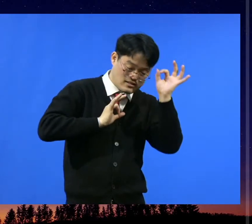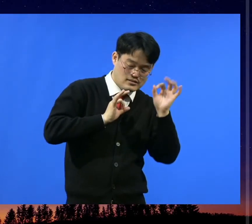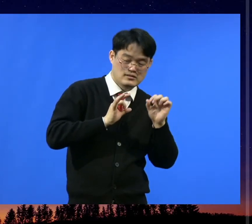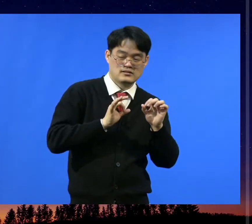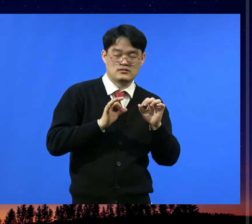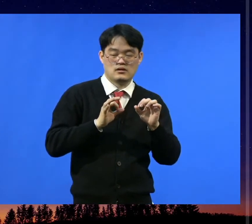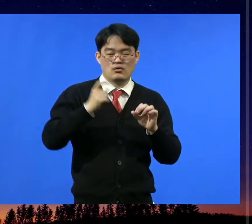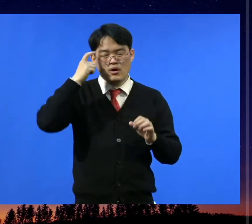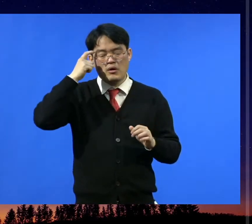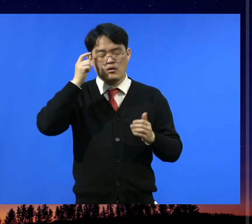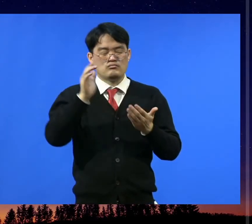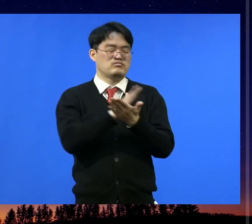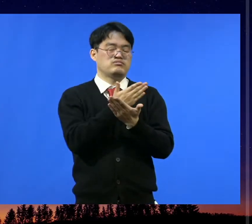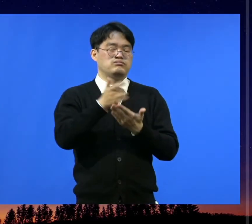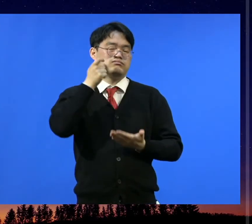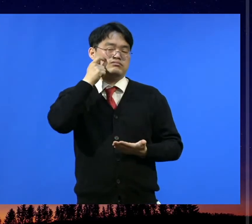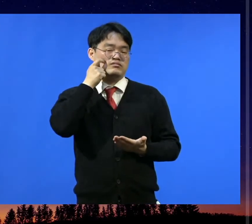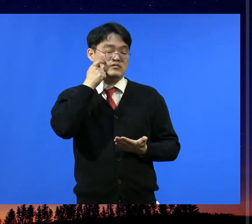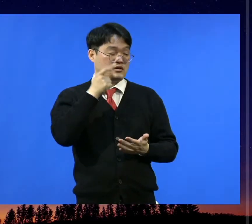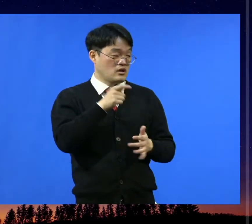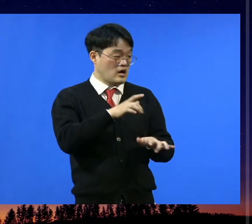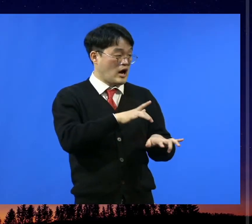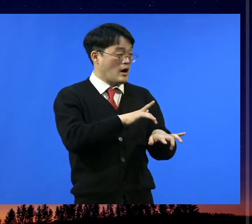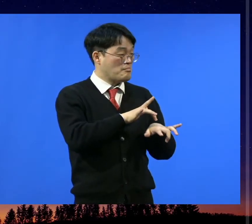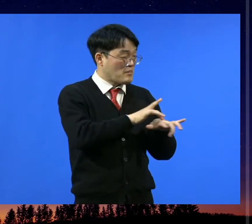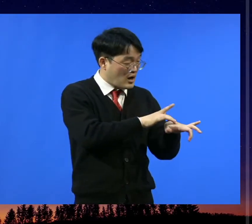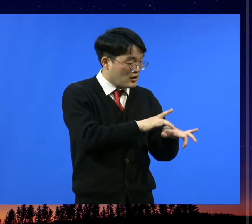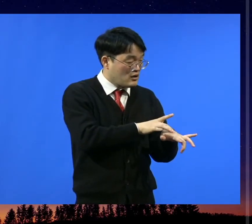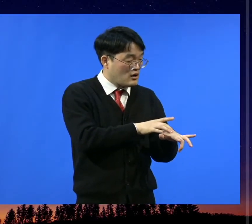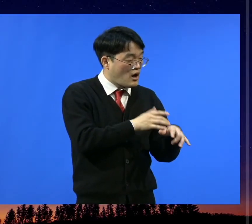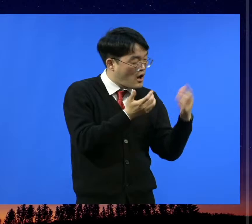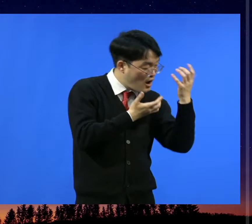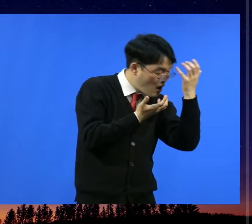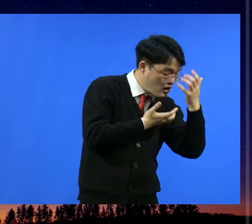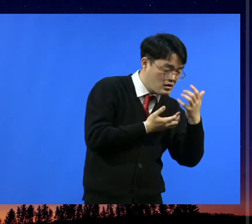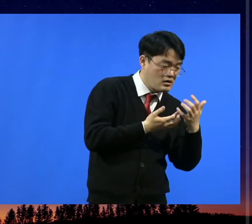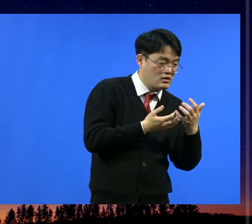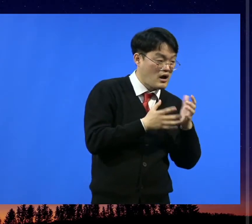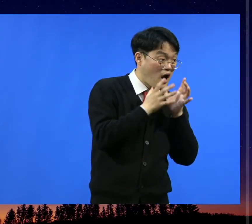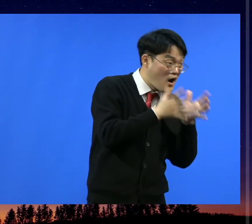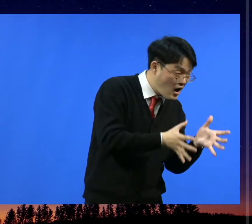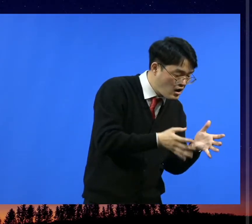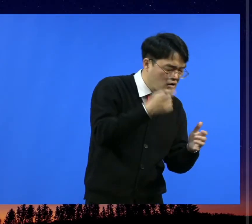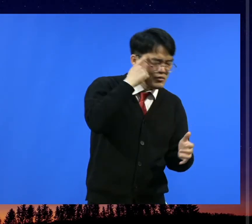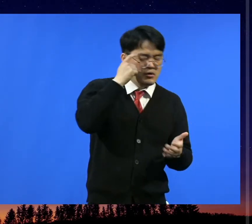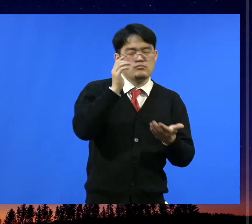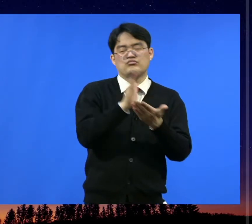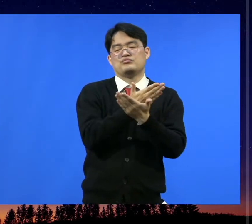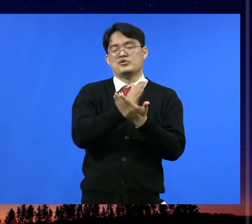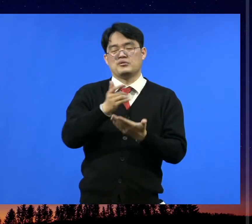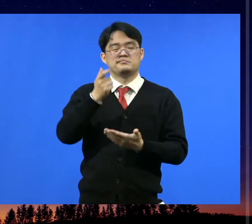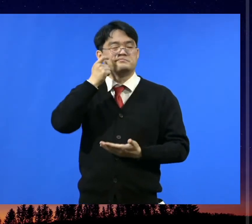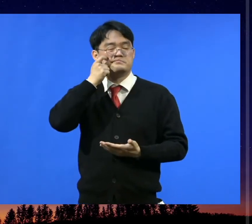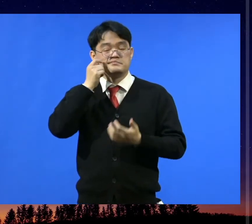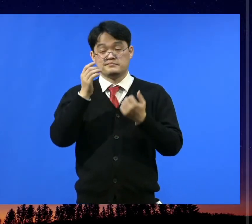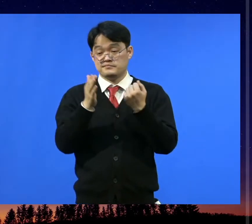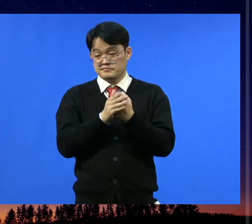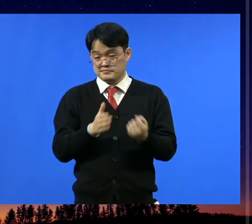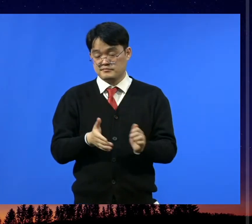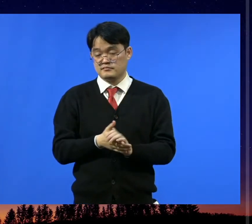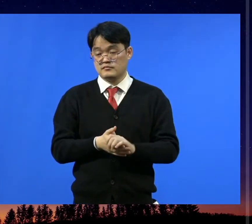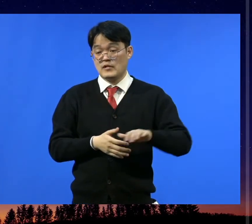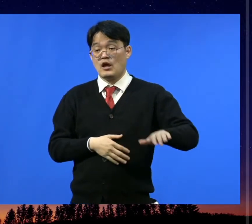되고 마귀가 좋아하는 일을 따라하는 이유는 뭐예요? 분별력이 없기 때문인 거예요. 근데 언제 분별력이 최고조에